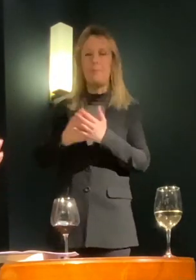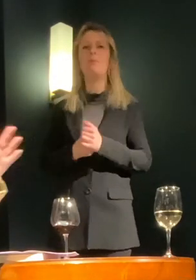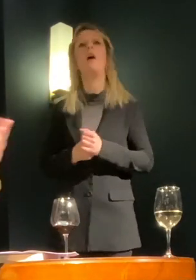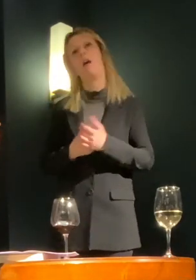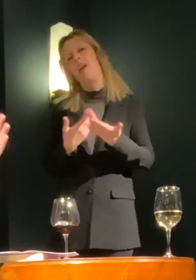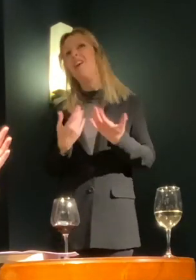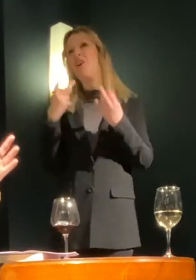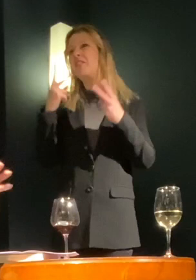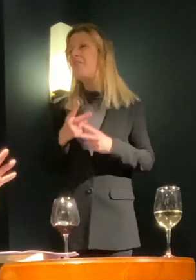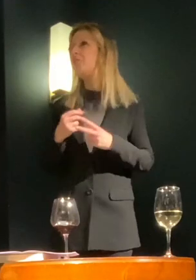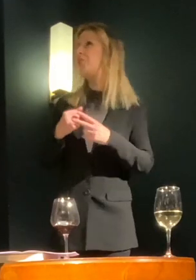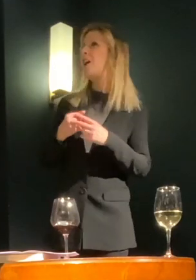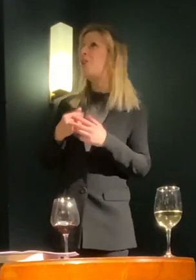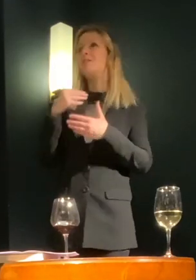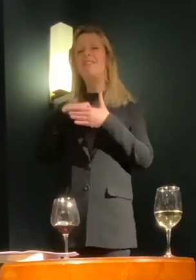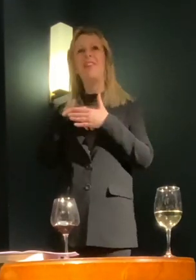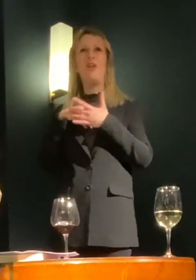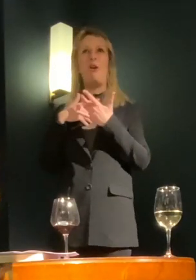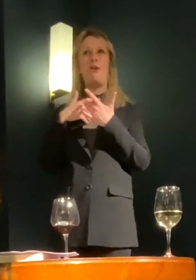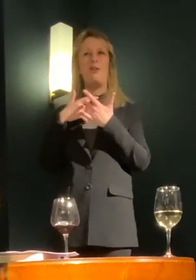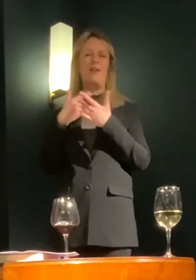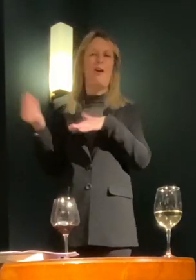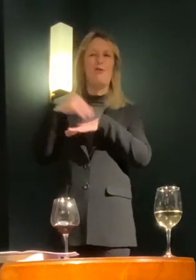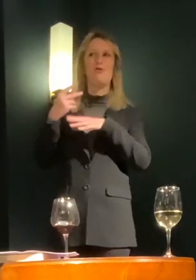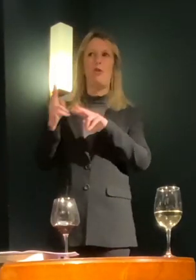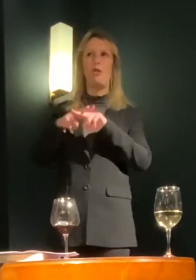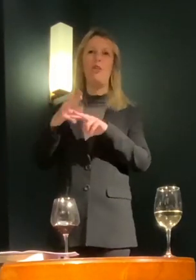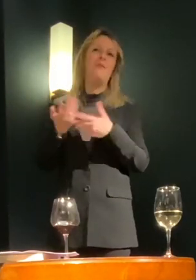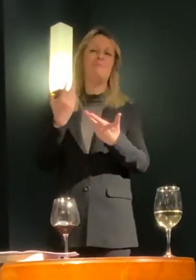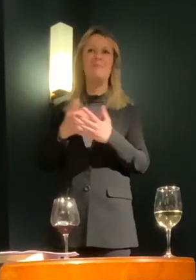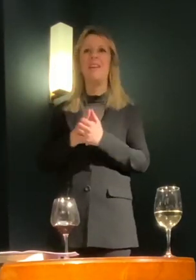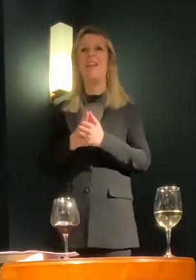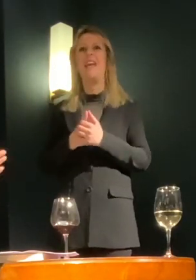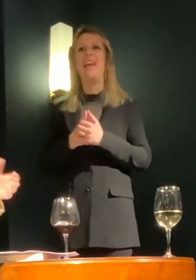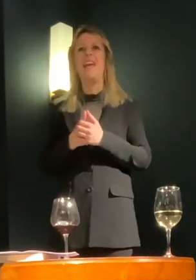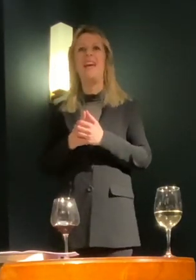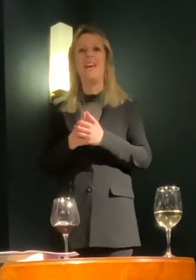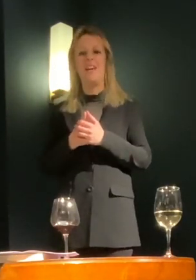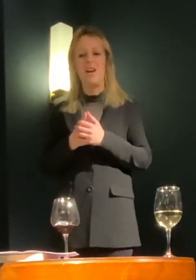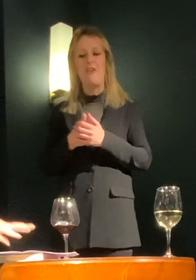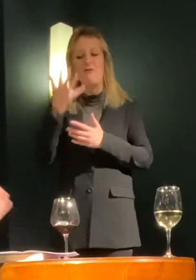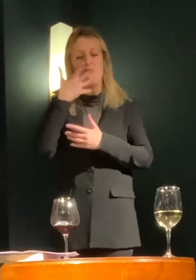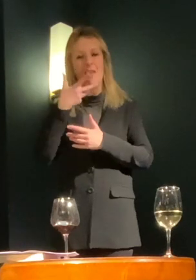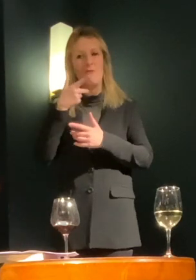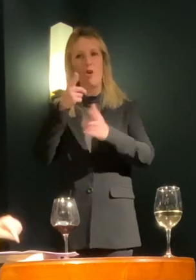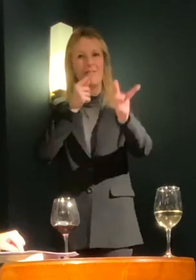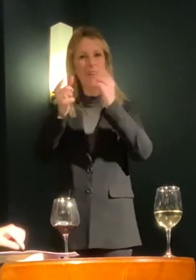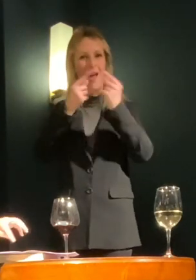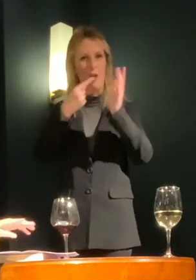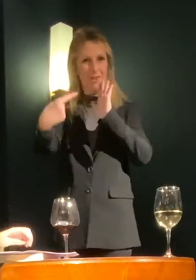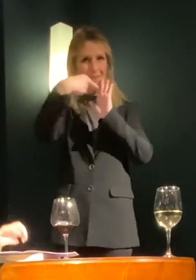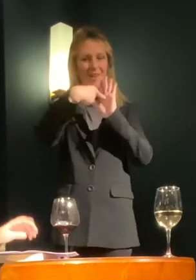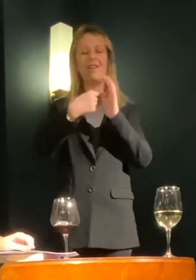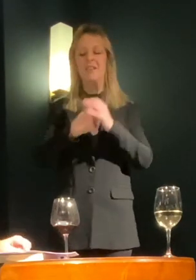davvero mi sono sentita di troppo, ma allo stesso tempo ne volevo di più. E torno al discorso dei dialoghi un attimo, perché mi stavo